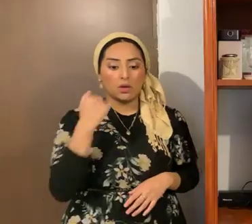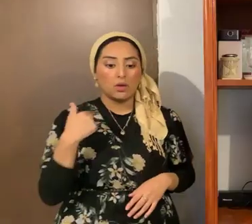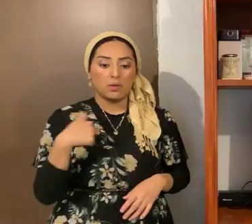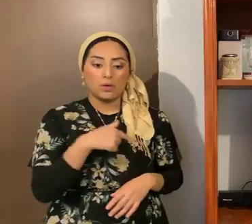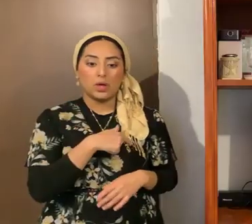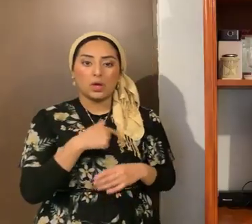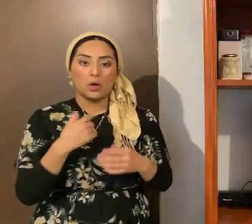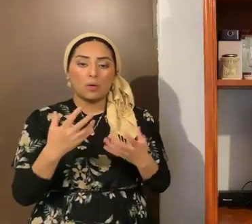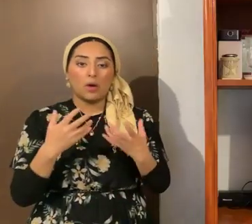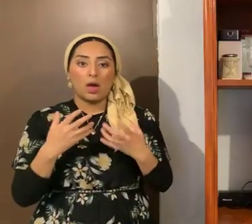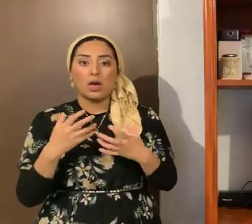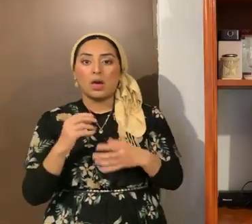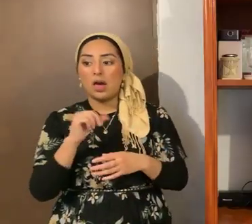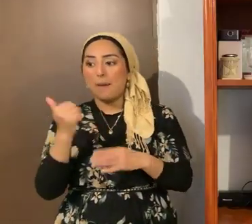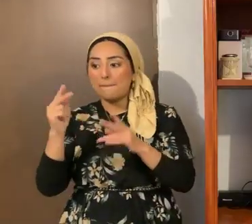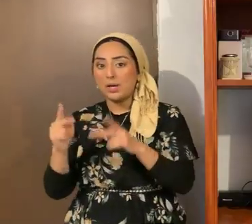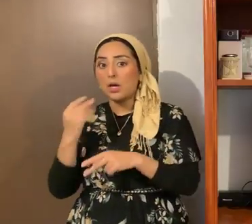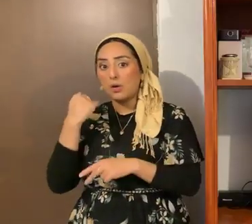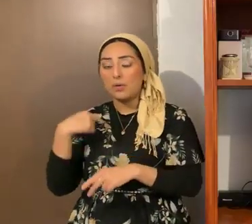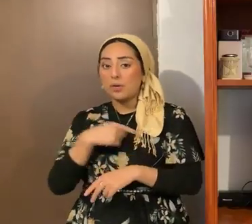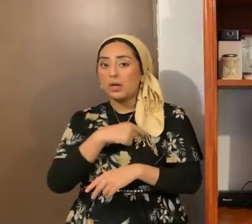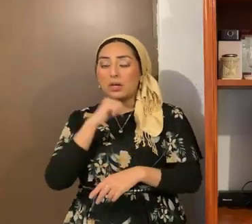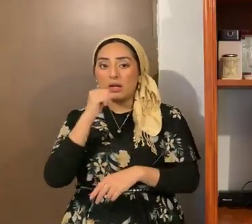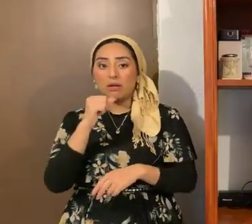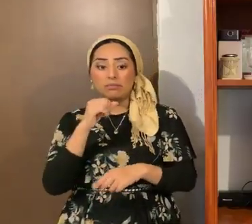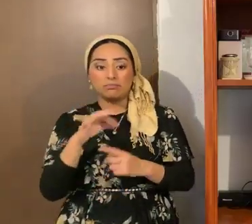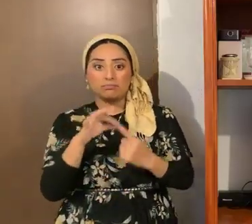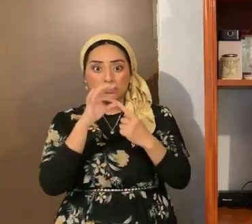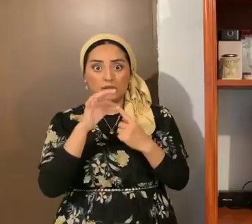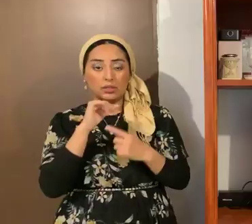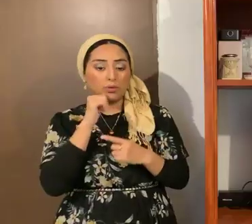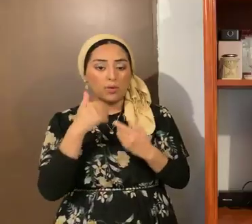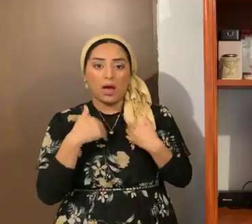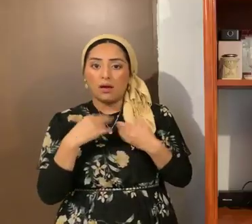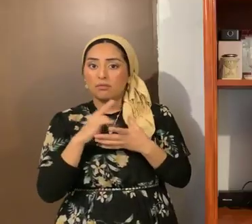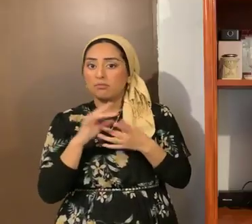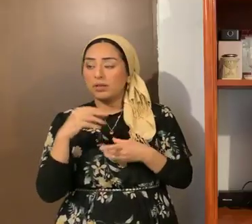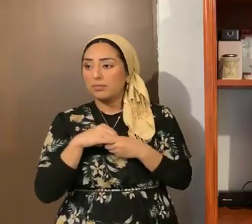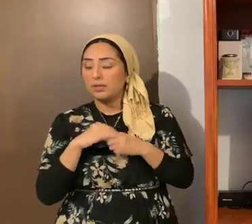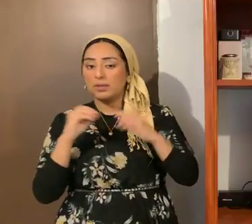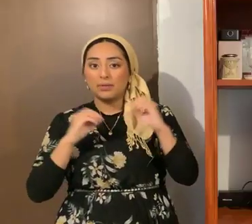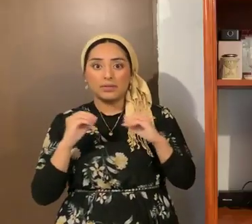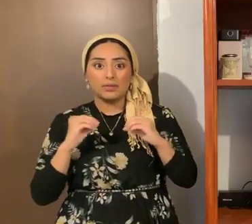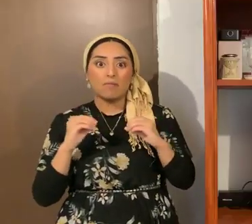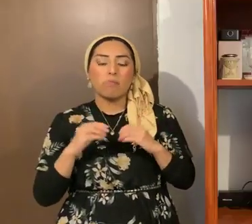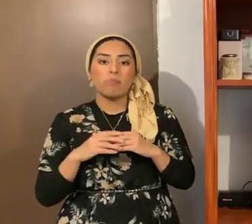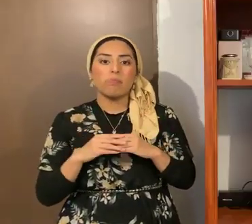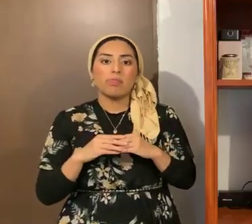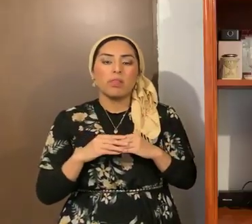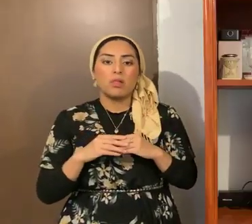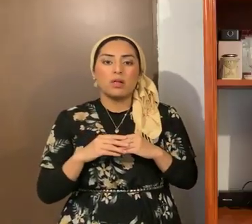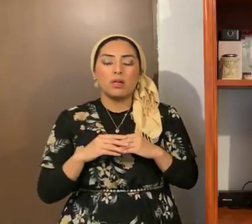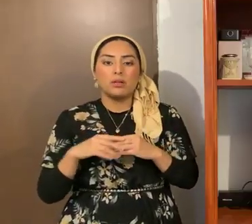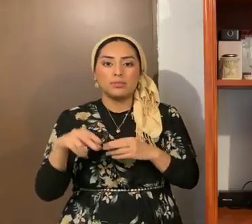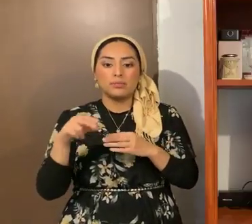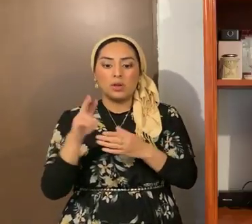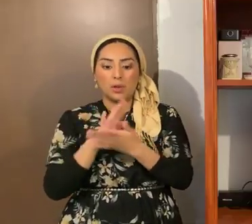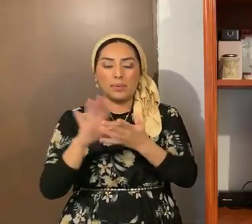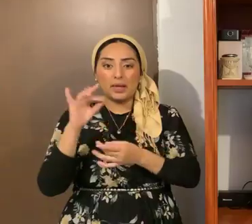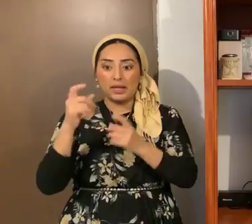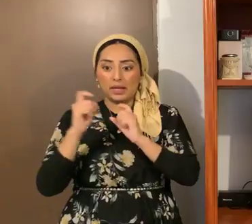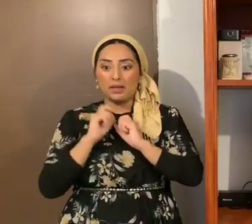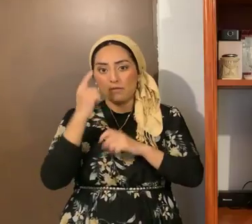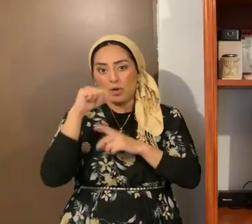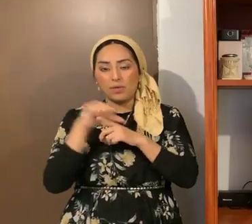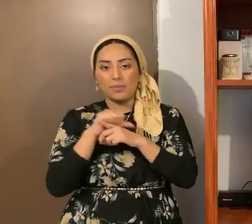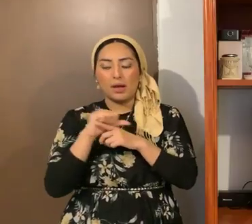nosotros deseamos el puesto del otro y no fuimos llamados, ni tenemos los dones, ni los talentos que da el Ruach HaKodesh para